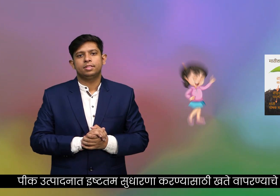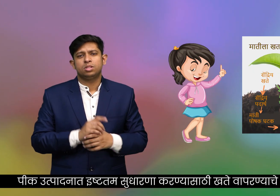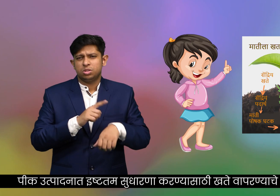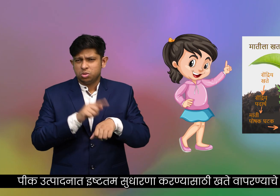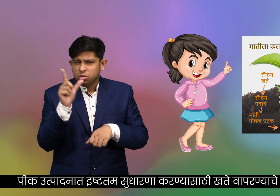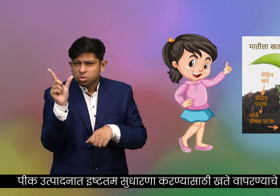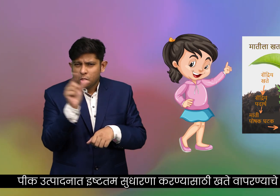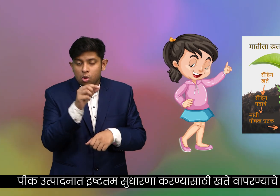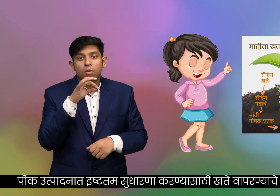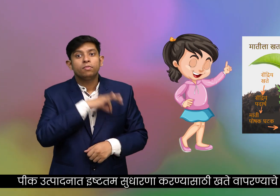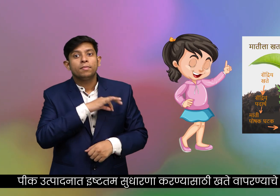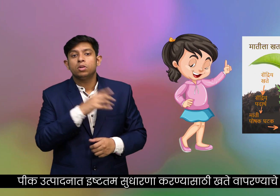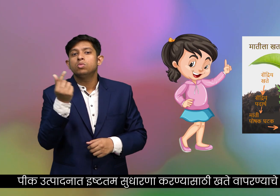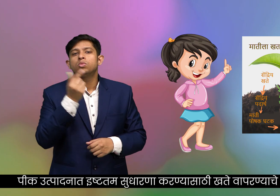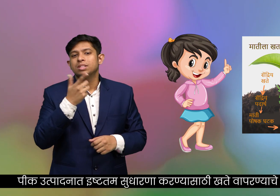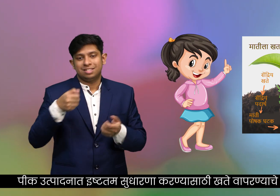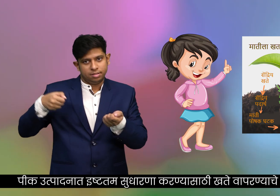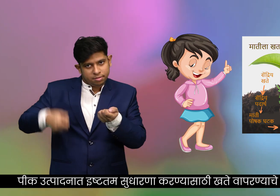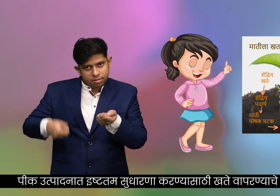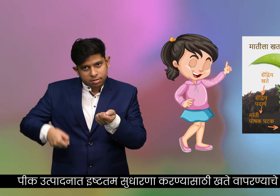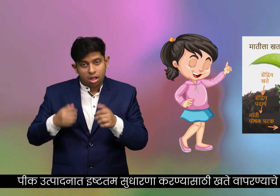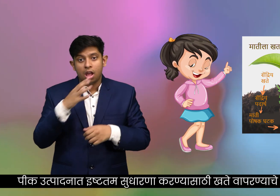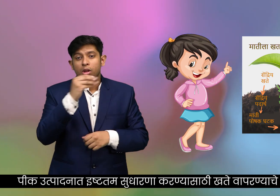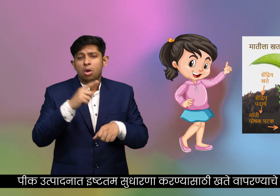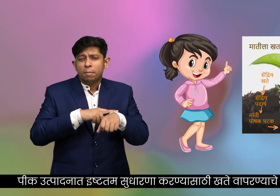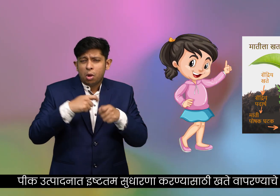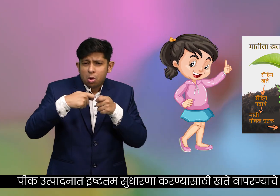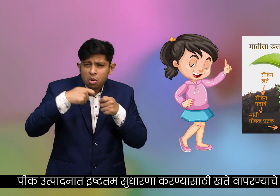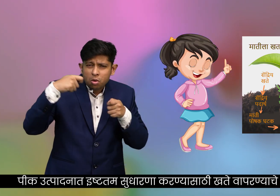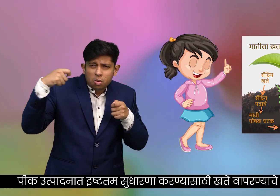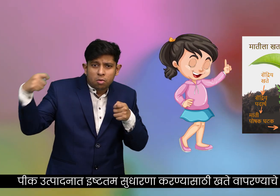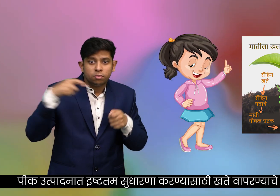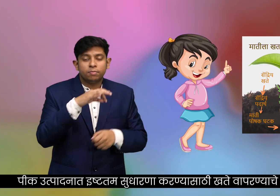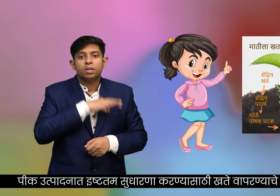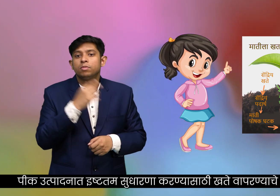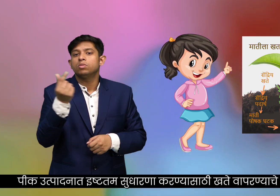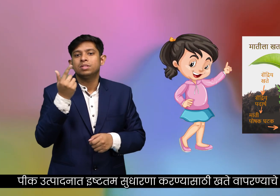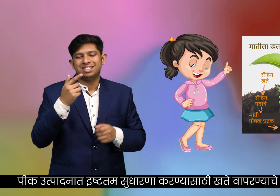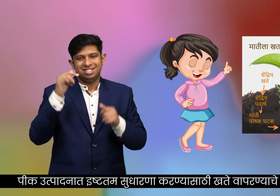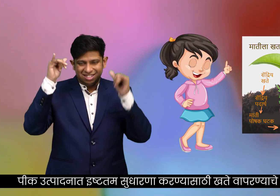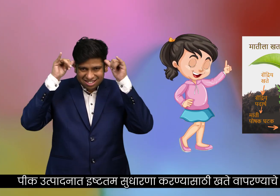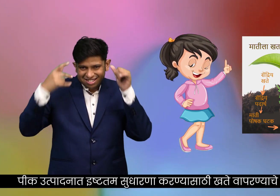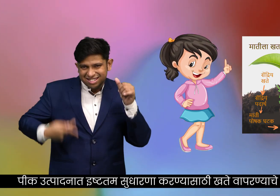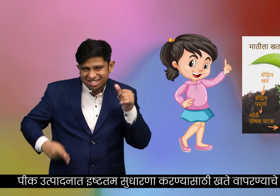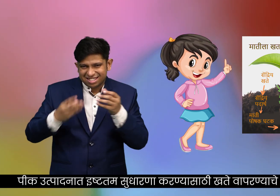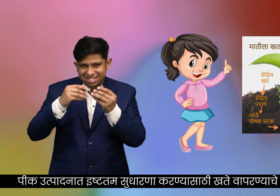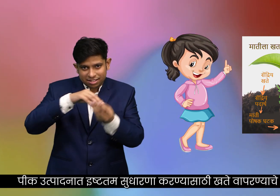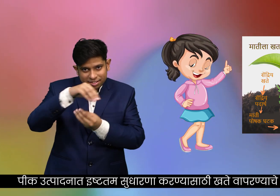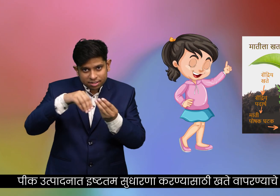पीक उत्पादनात इष्टतम सुधारणा करण्यासाठी खते वापरण्याचे अल्पकालीन फायदे